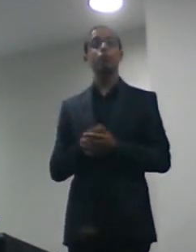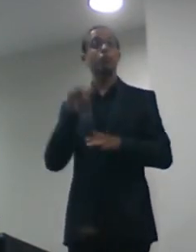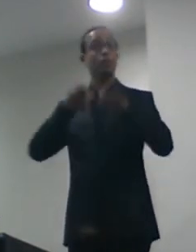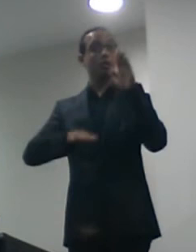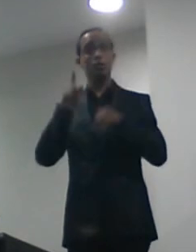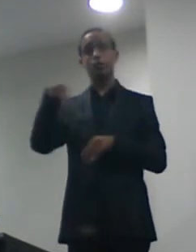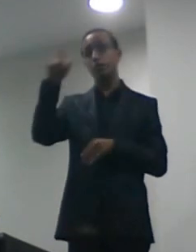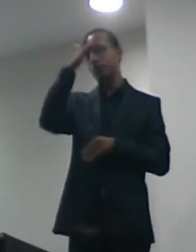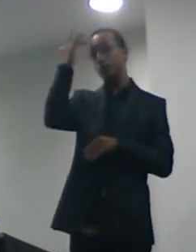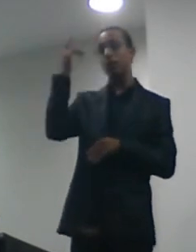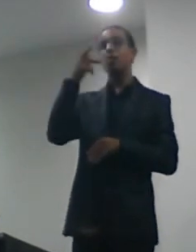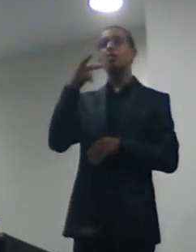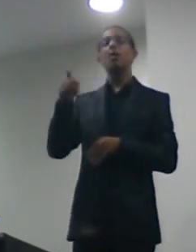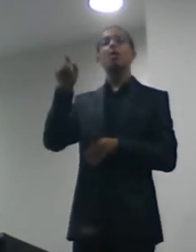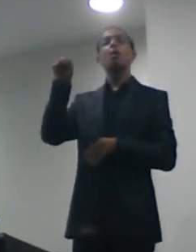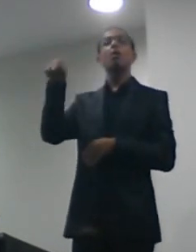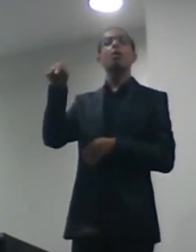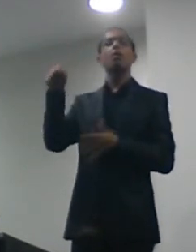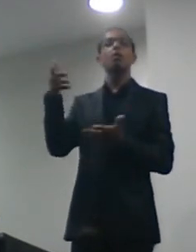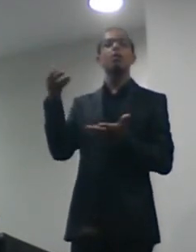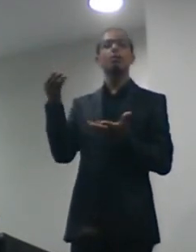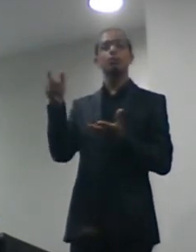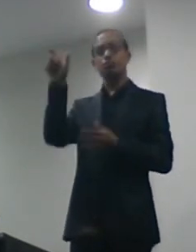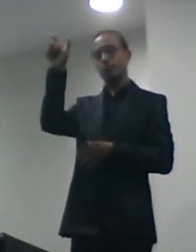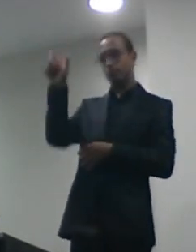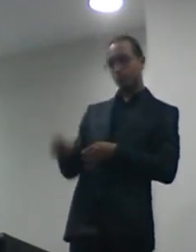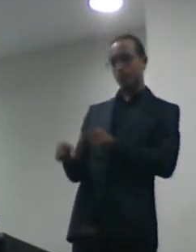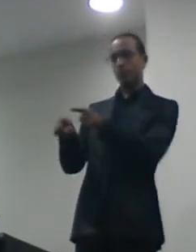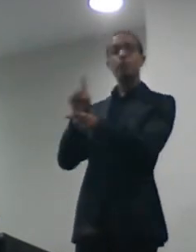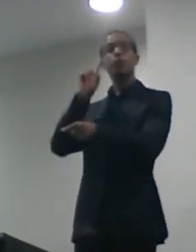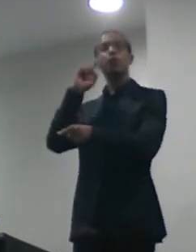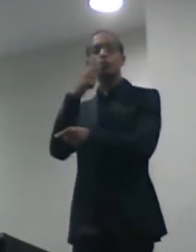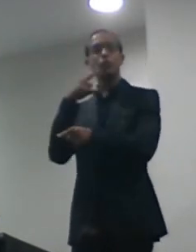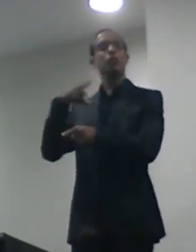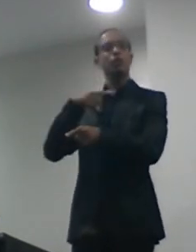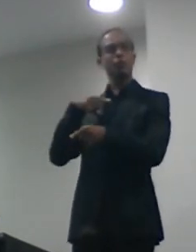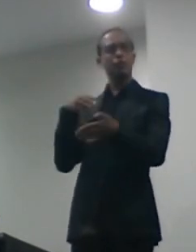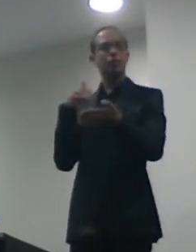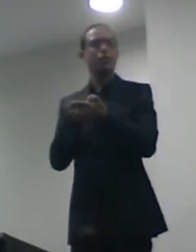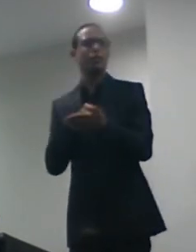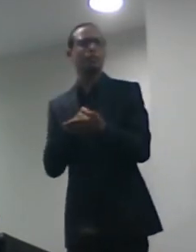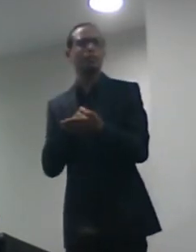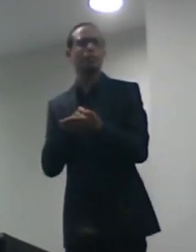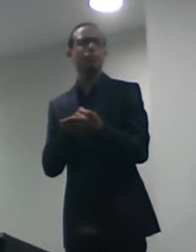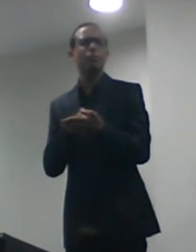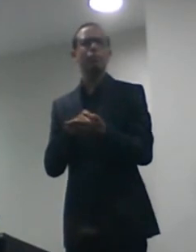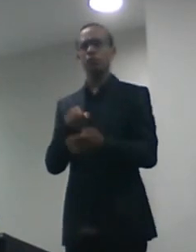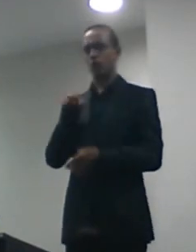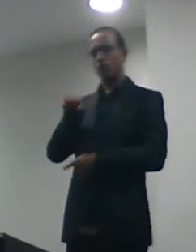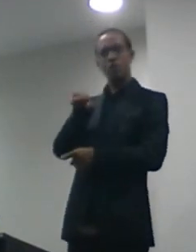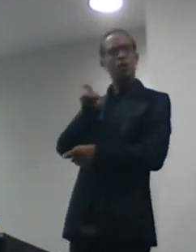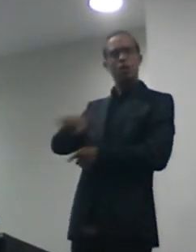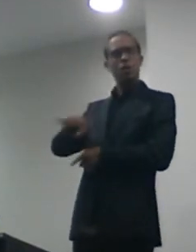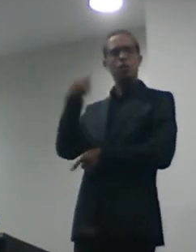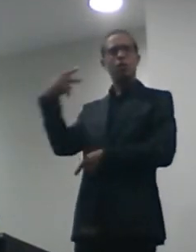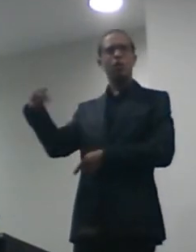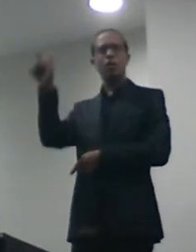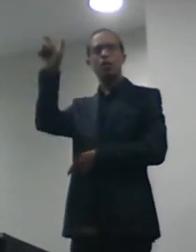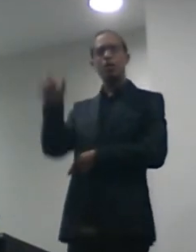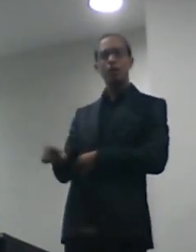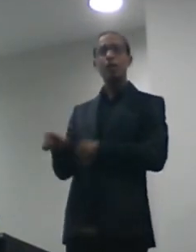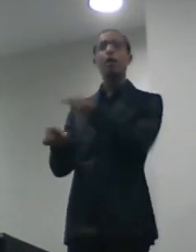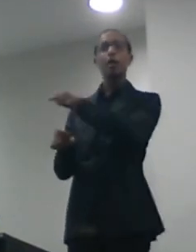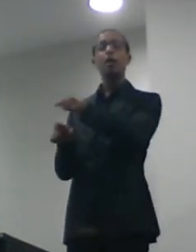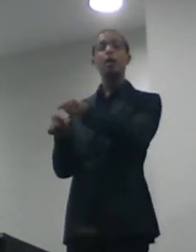estão dizendo que o surdo, ele possui limitação. Não é ele que possui a limitação, é